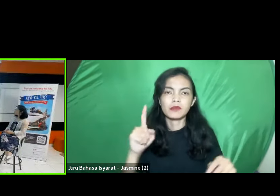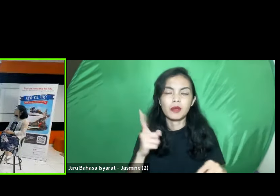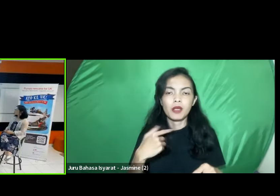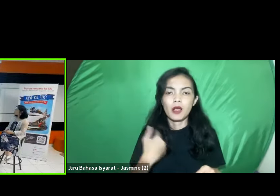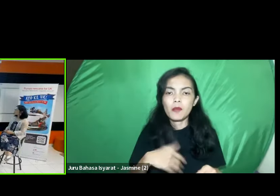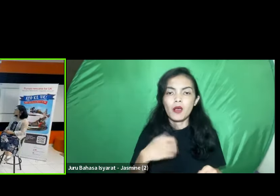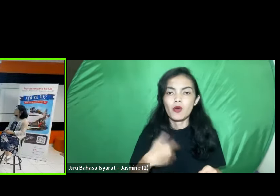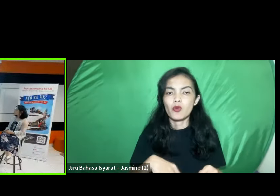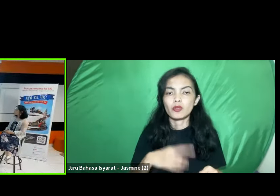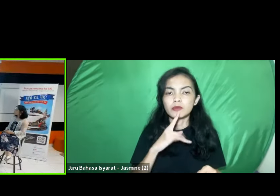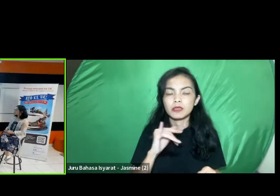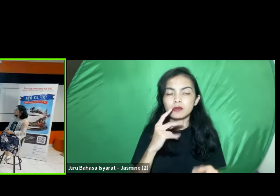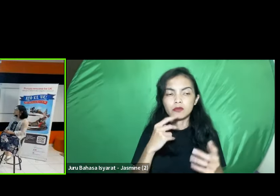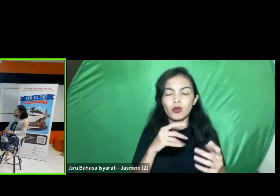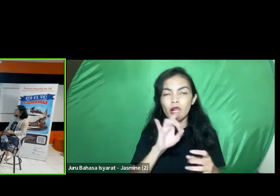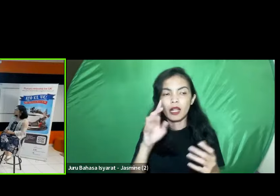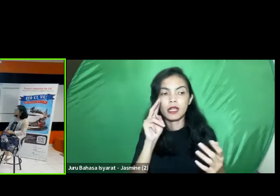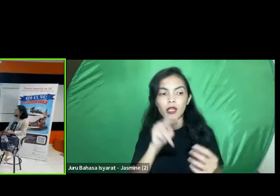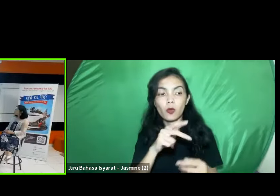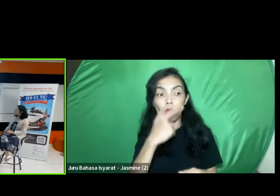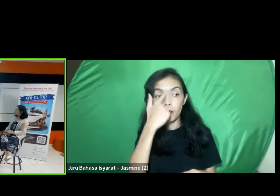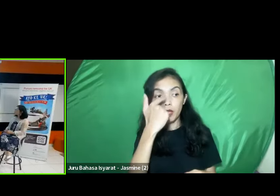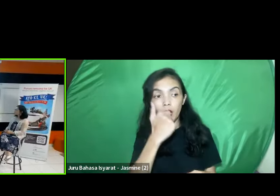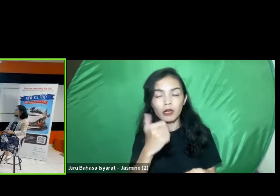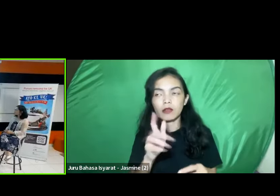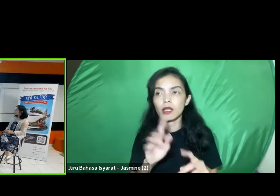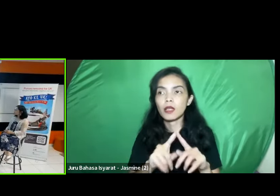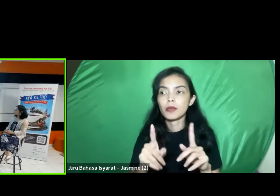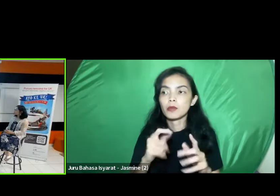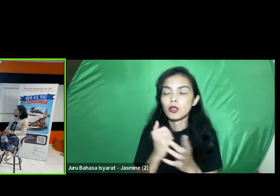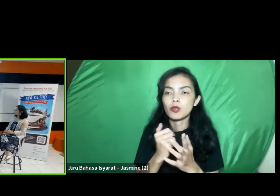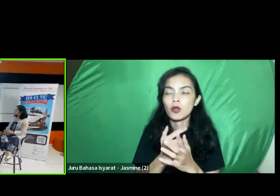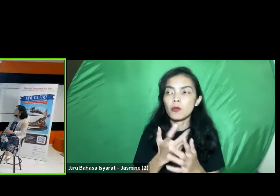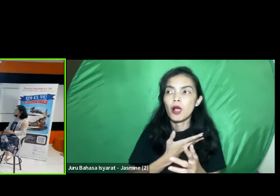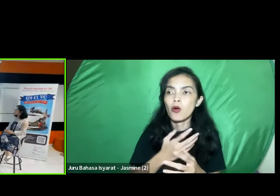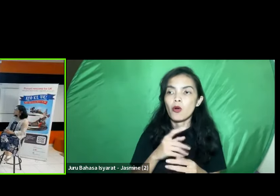kelihatan pintar tapi juga pengingat sama interviewer